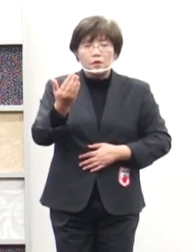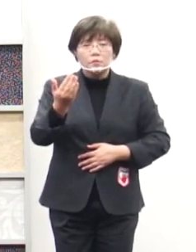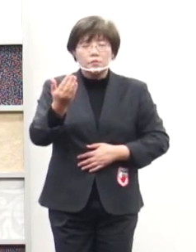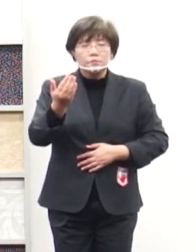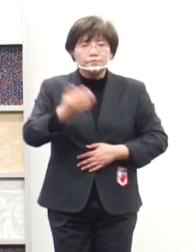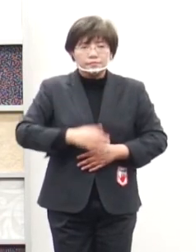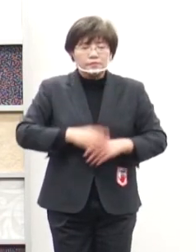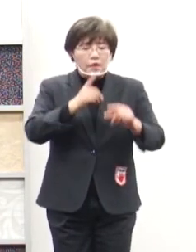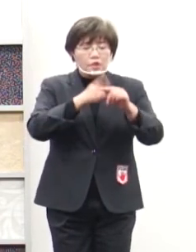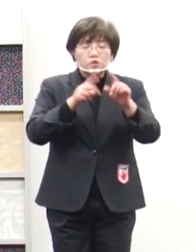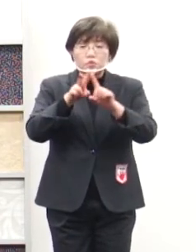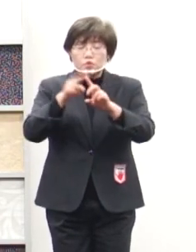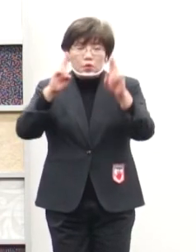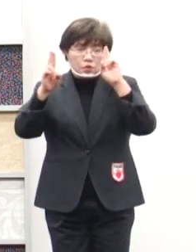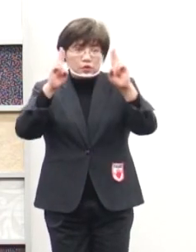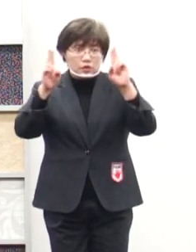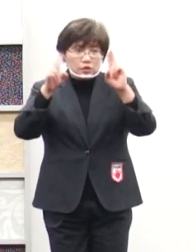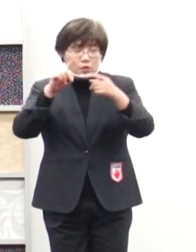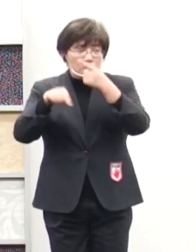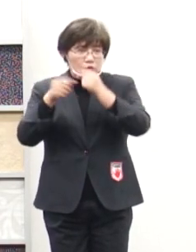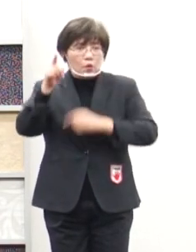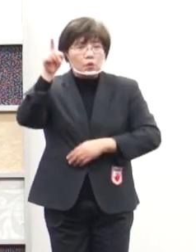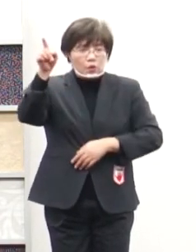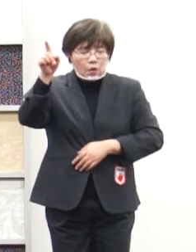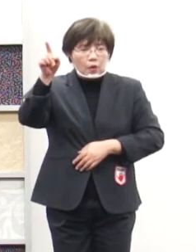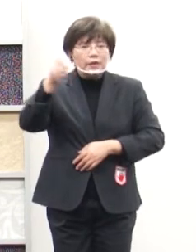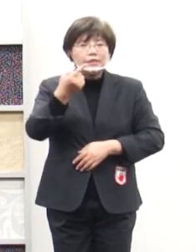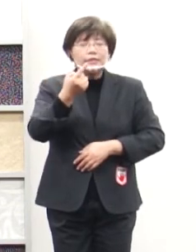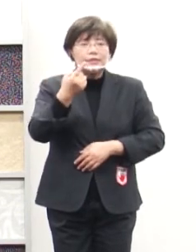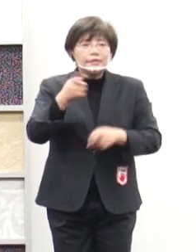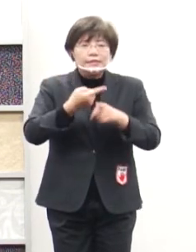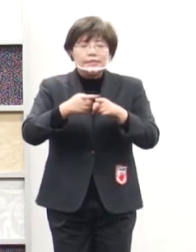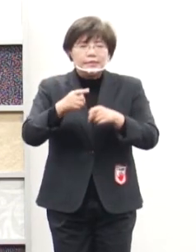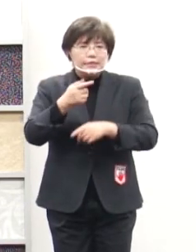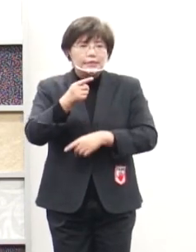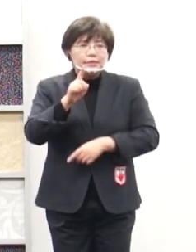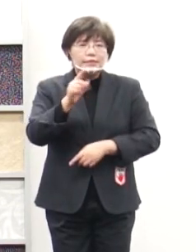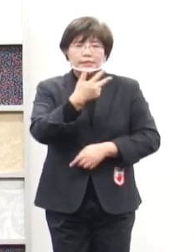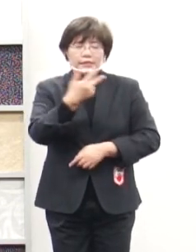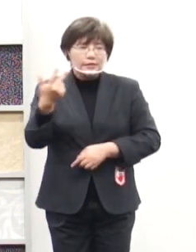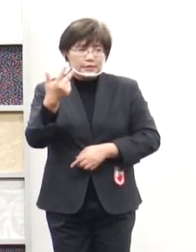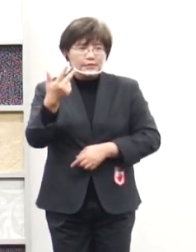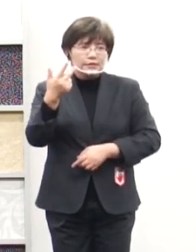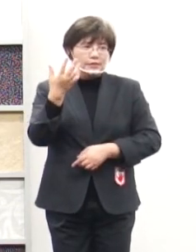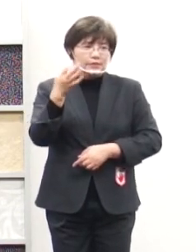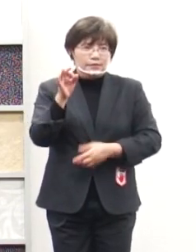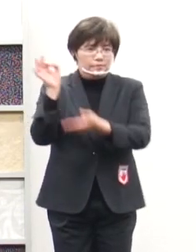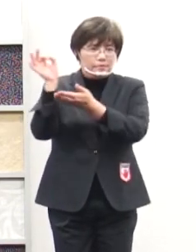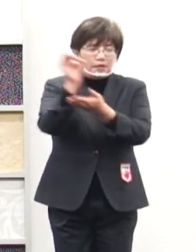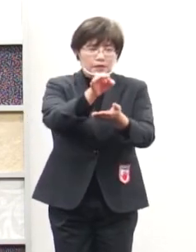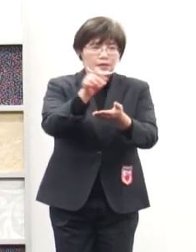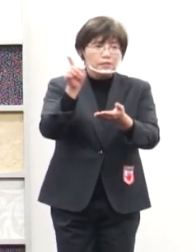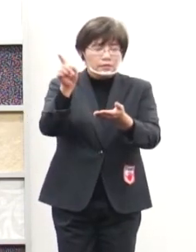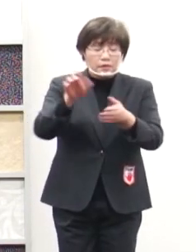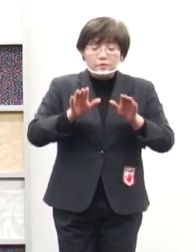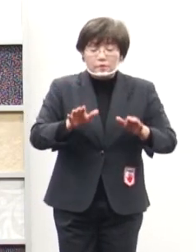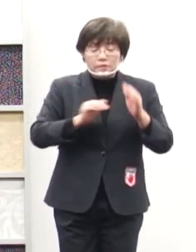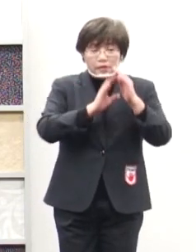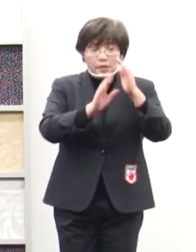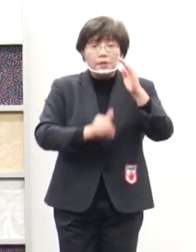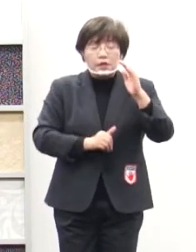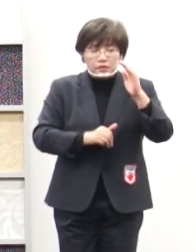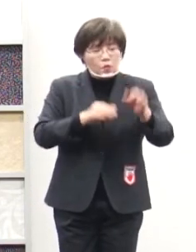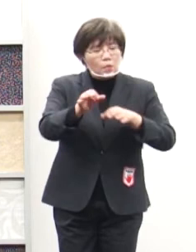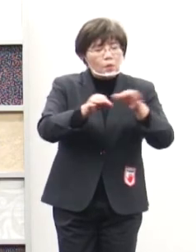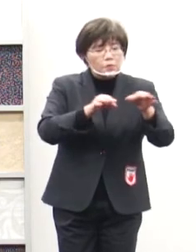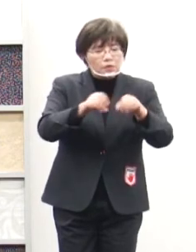業庁の方のですね、一時金でしたっけは、今般 の、 その山梨県の時短要請の